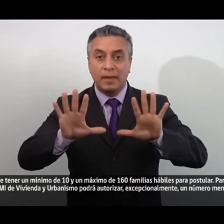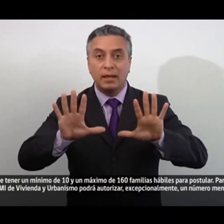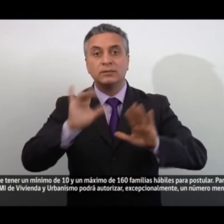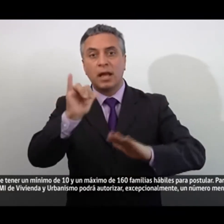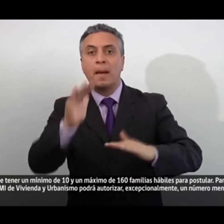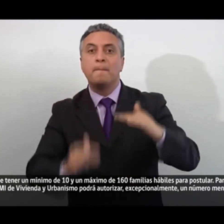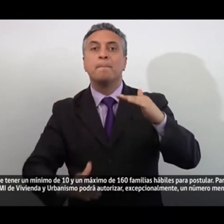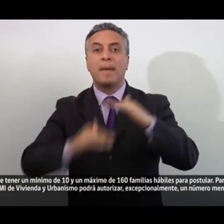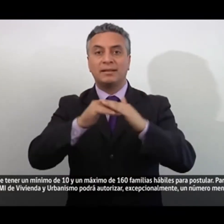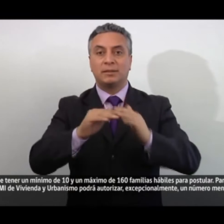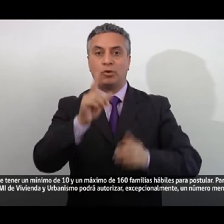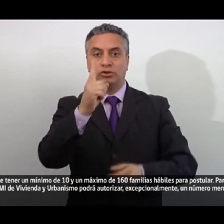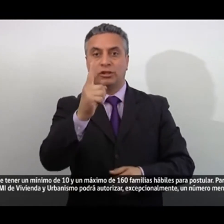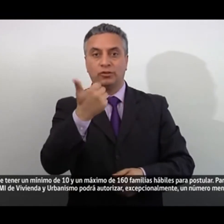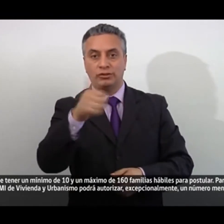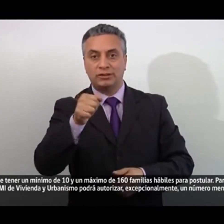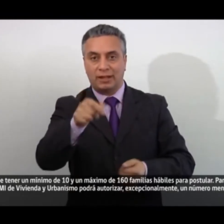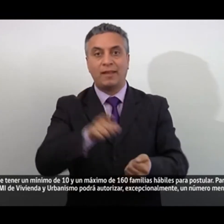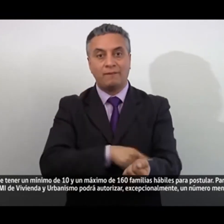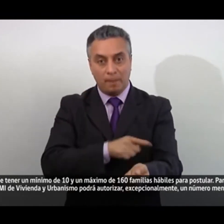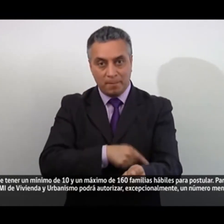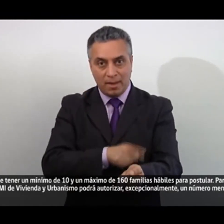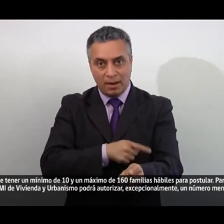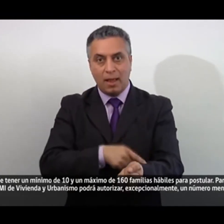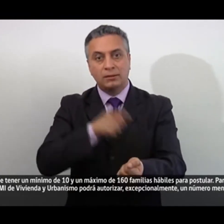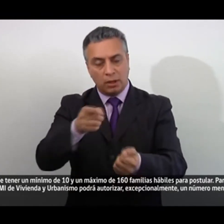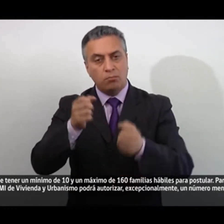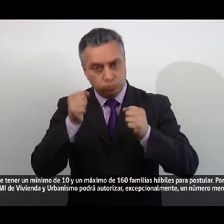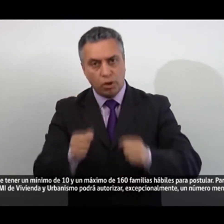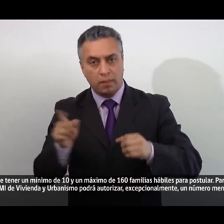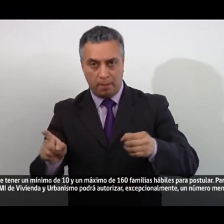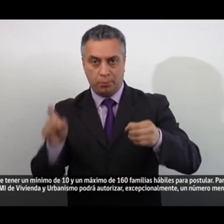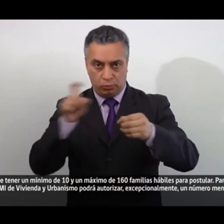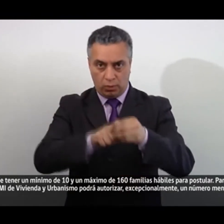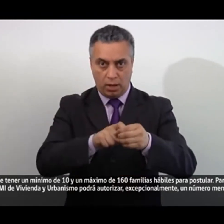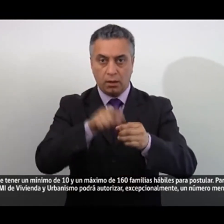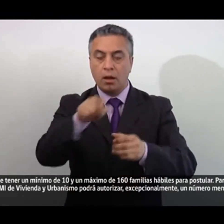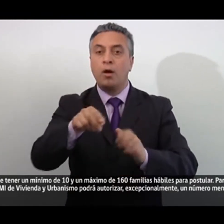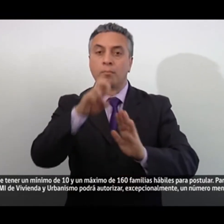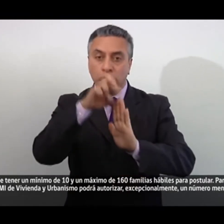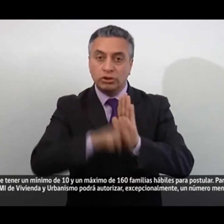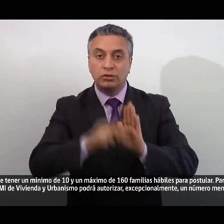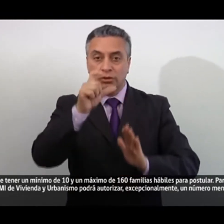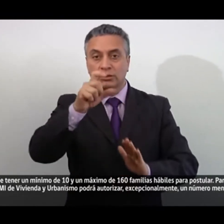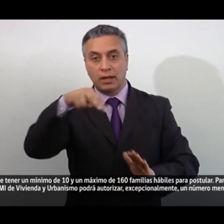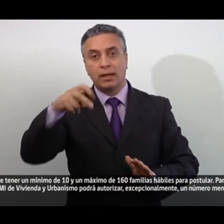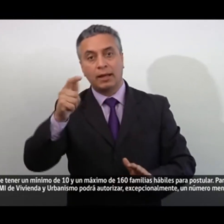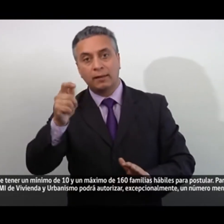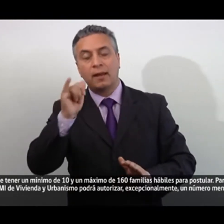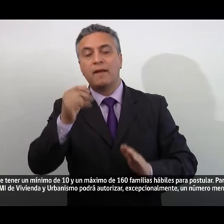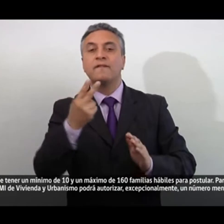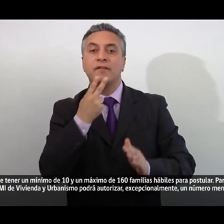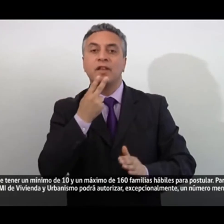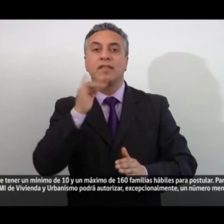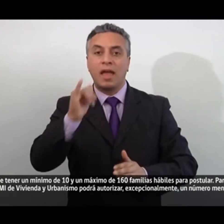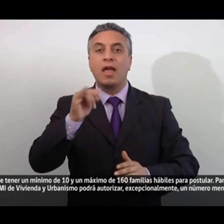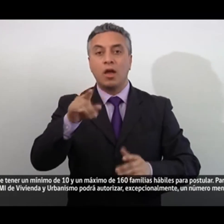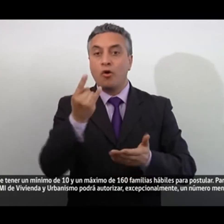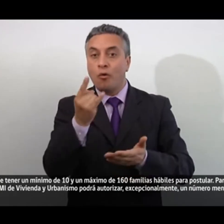un mínimo de 10 y un máximo de 160 familias hábiles para postular. Para proyectos CNT, la Seremi de Vivienda